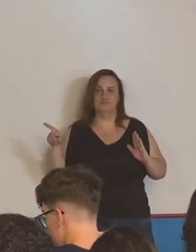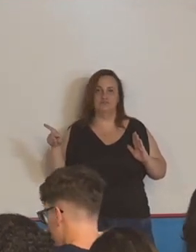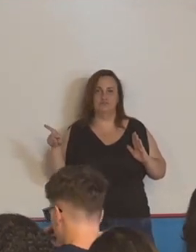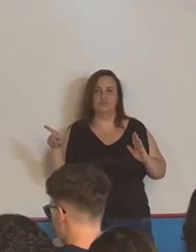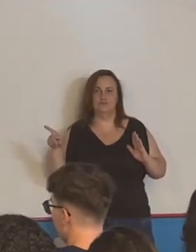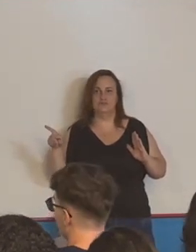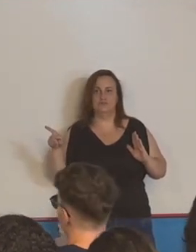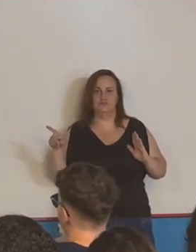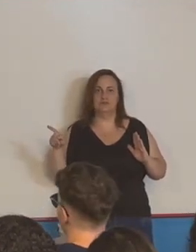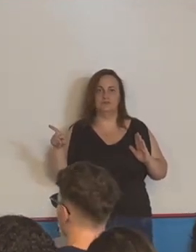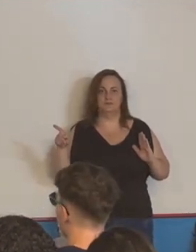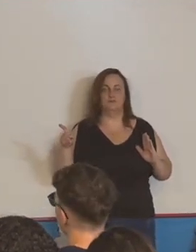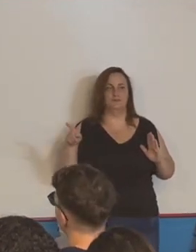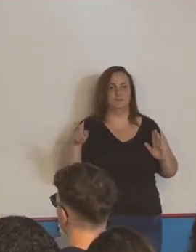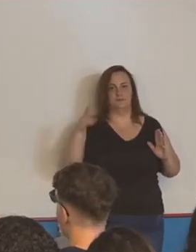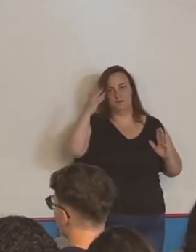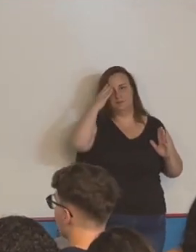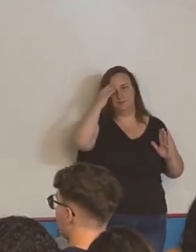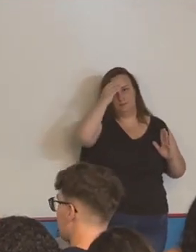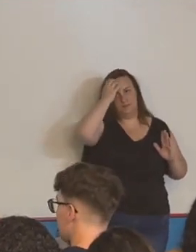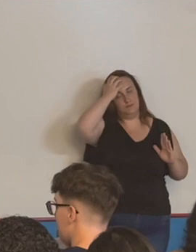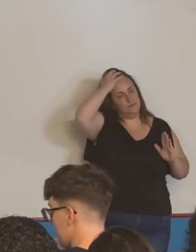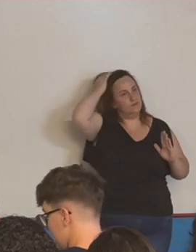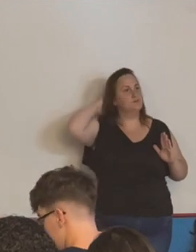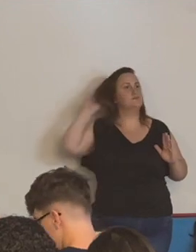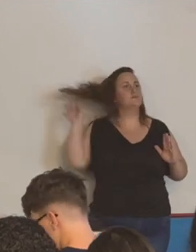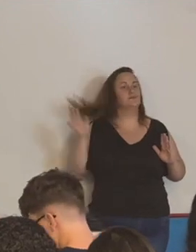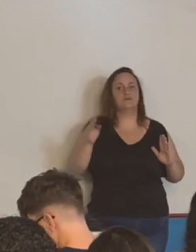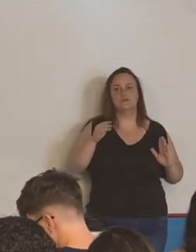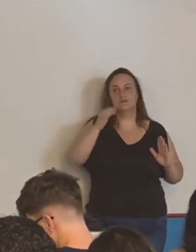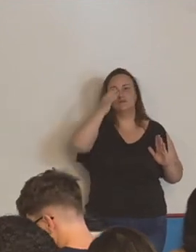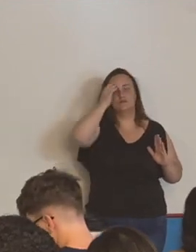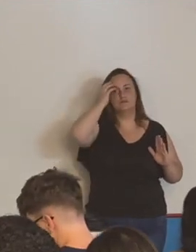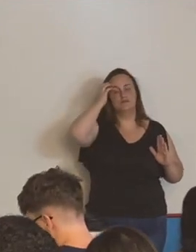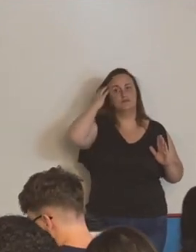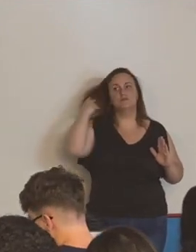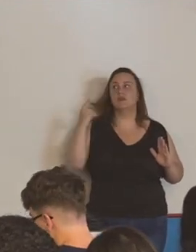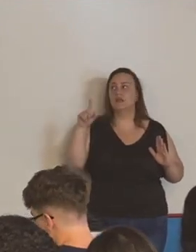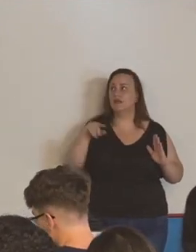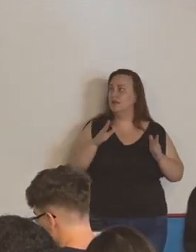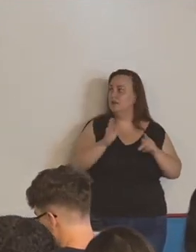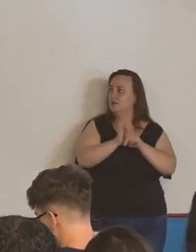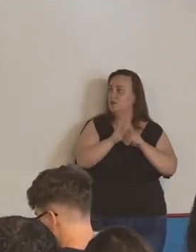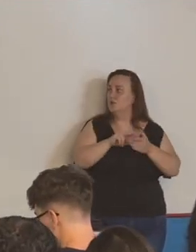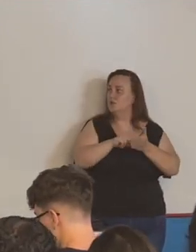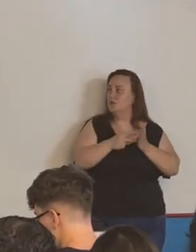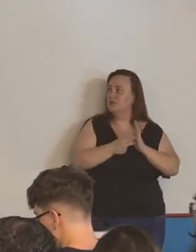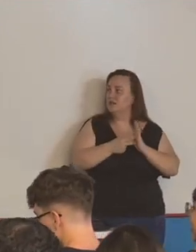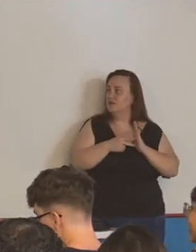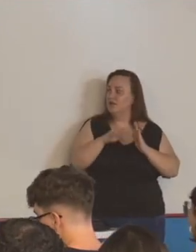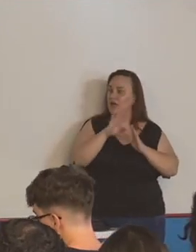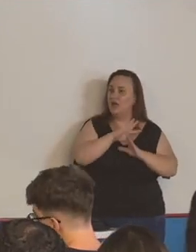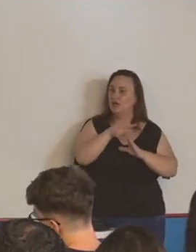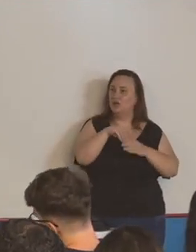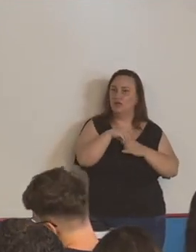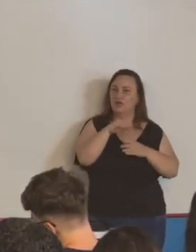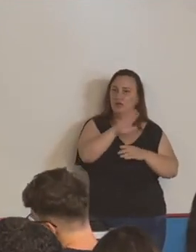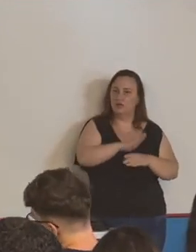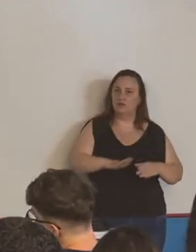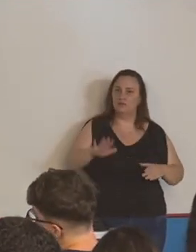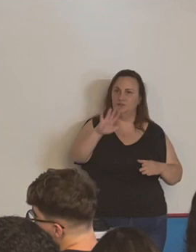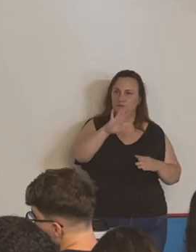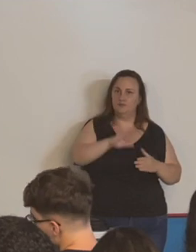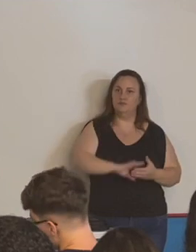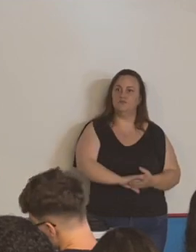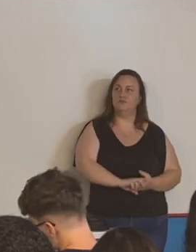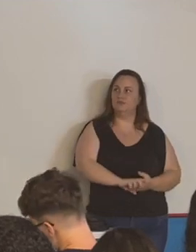trazer essa questão semântica, né, essa questão do significado de um objeto dentro disso aqui.